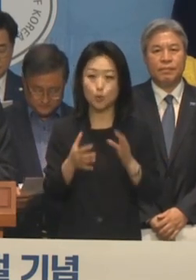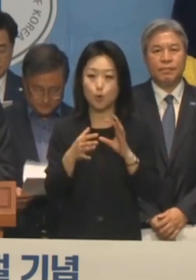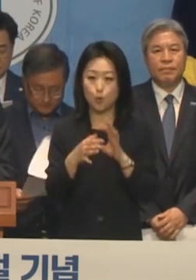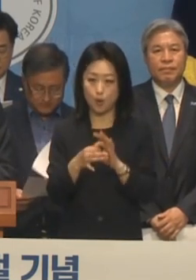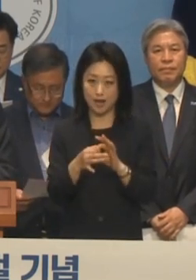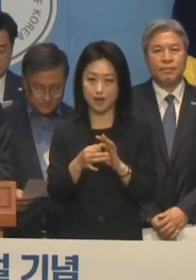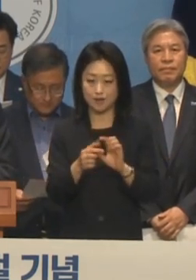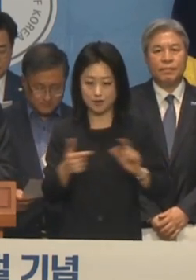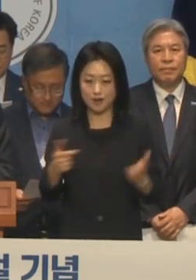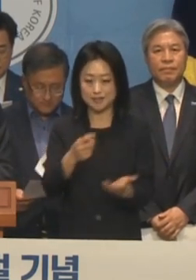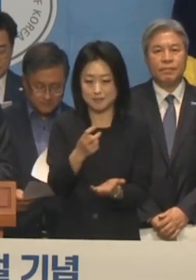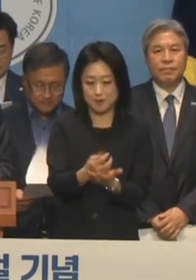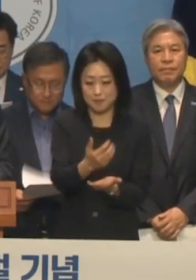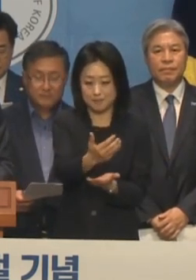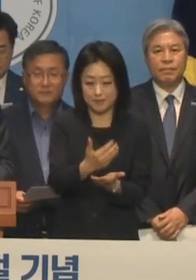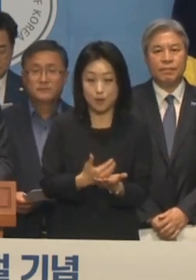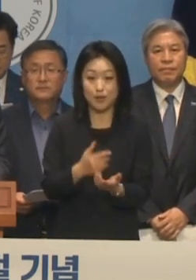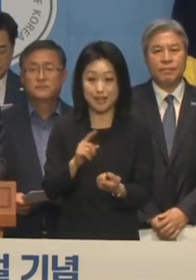제시하기 위해서 마련됐습니다.